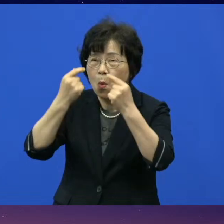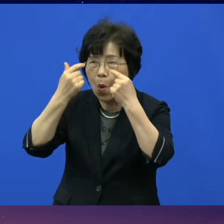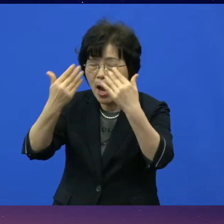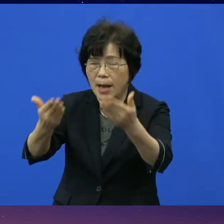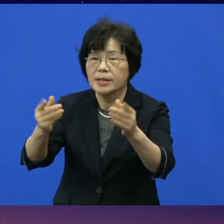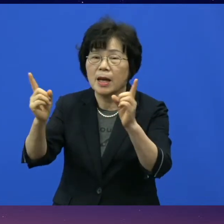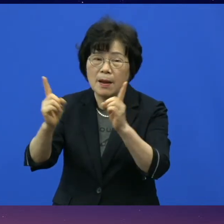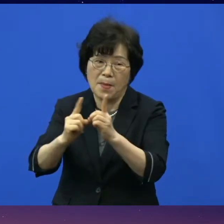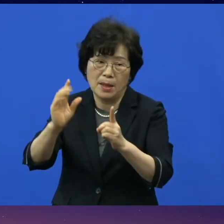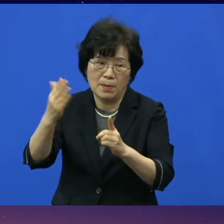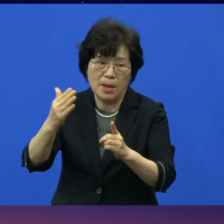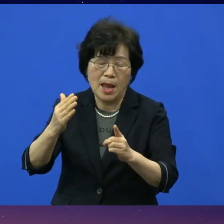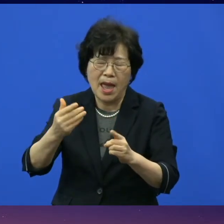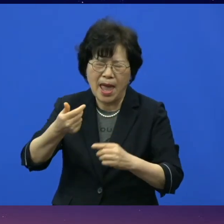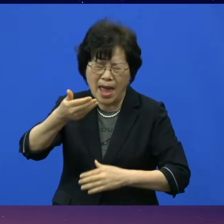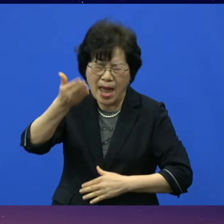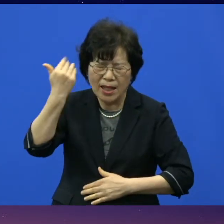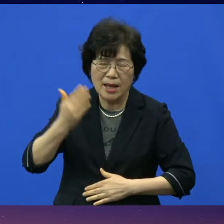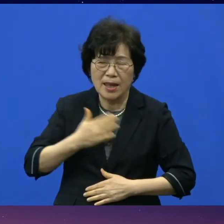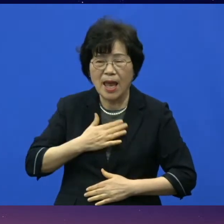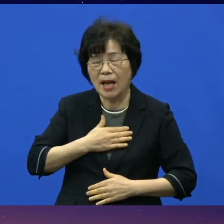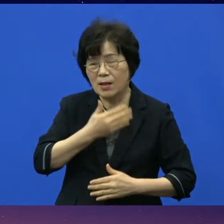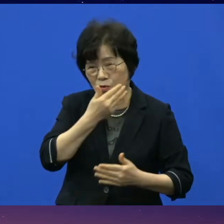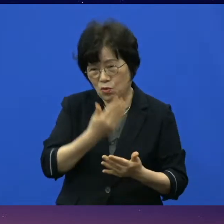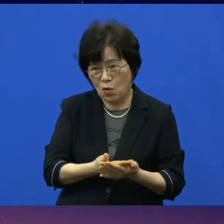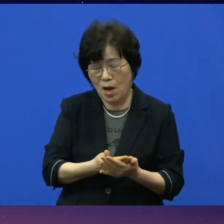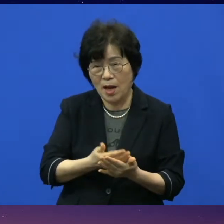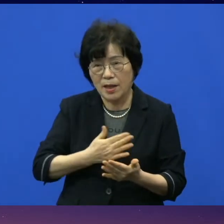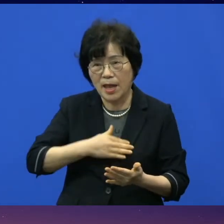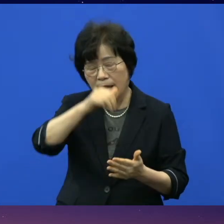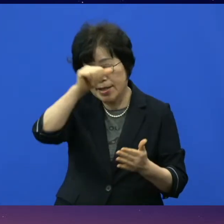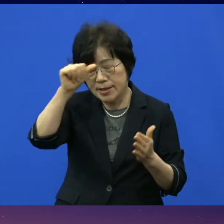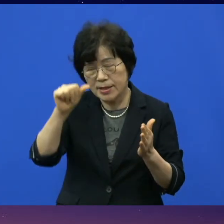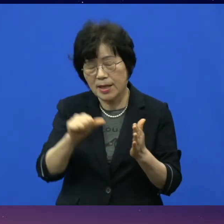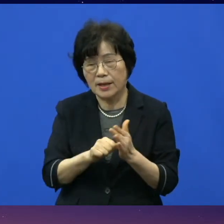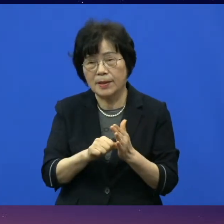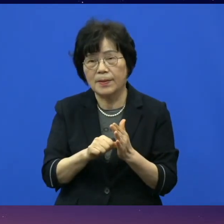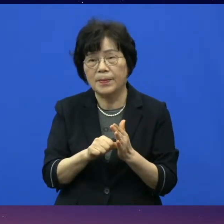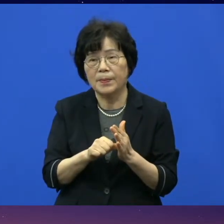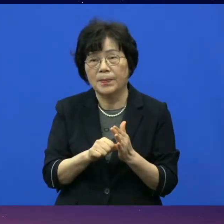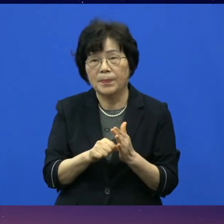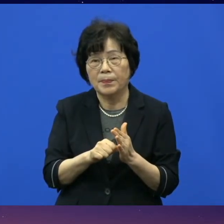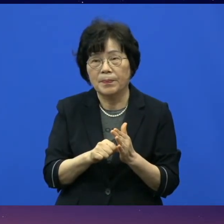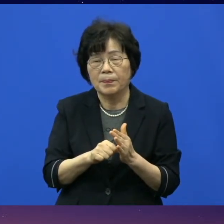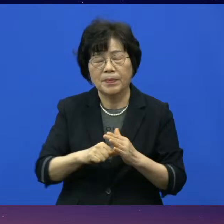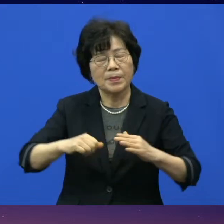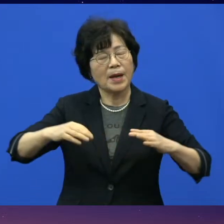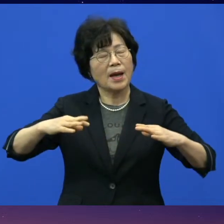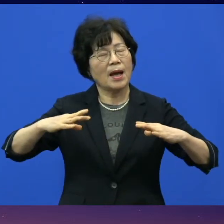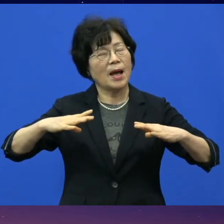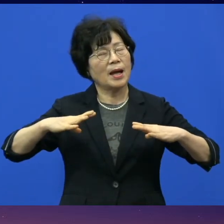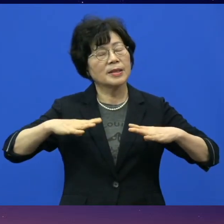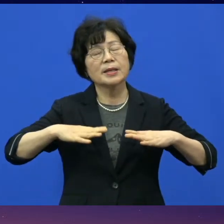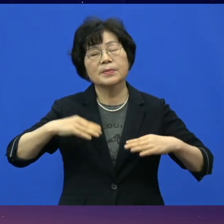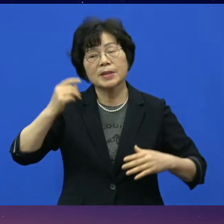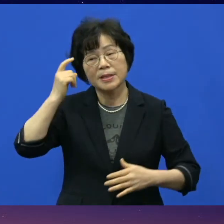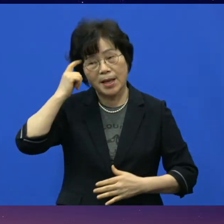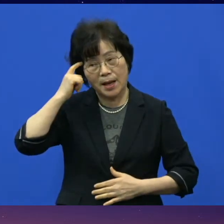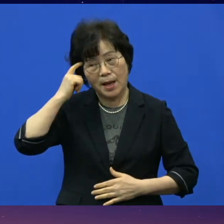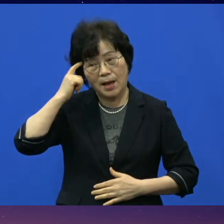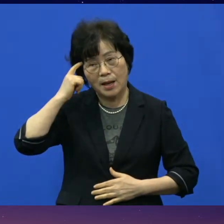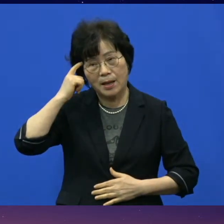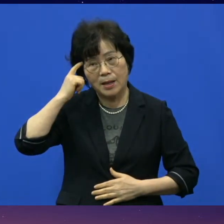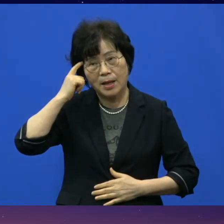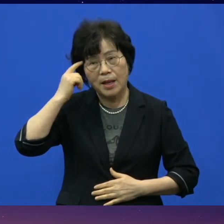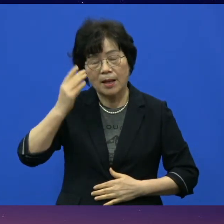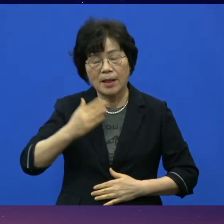옛날에 내가 중요했어요. 욥이 자신의 인생을 너무 자랑스럽게 생각했겠죠.